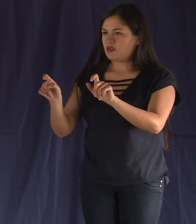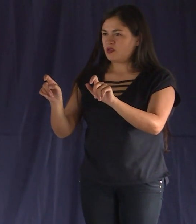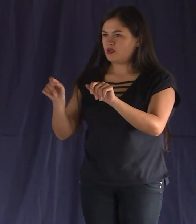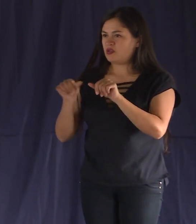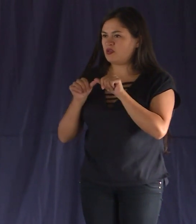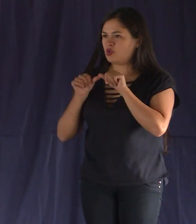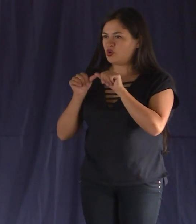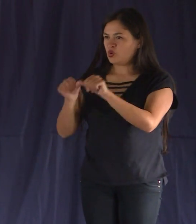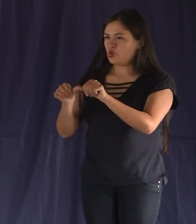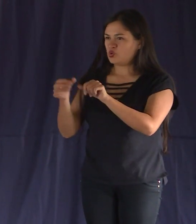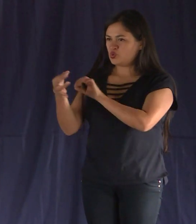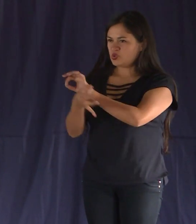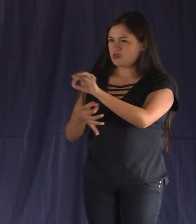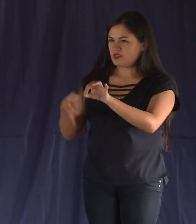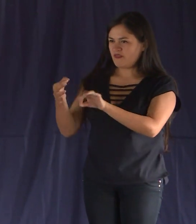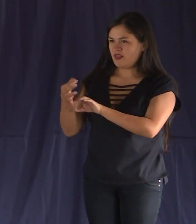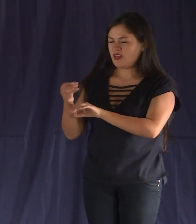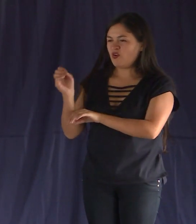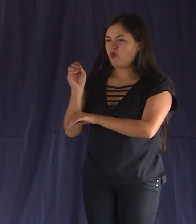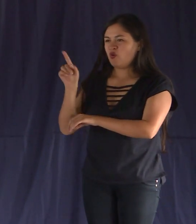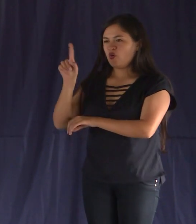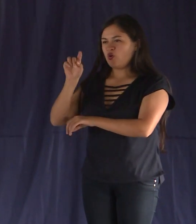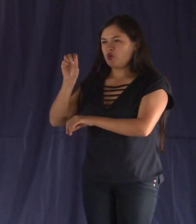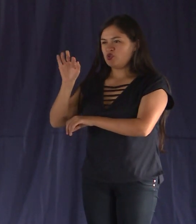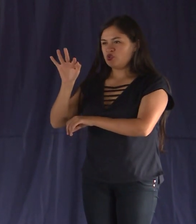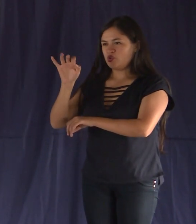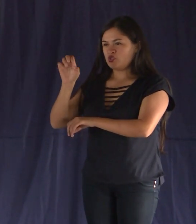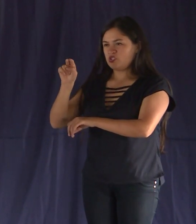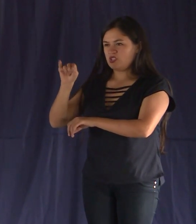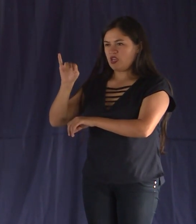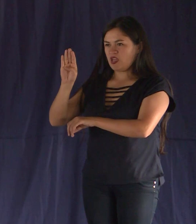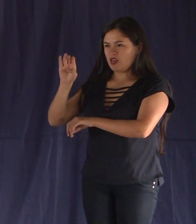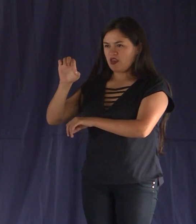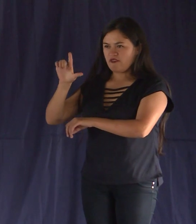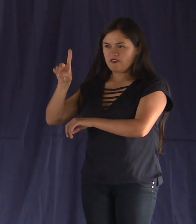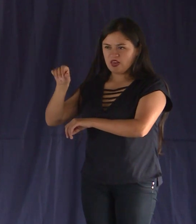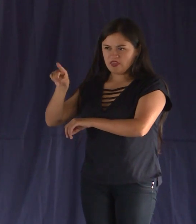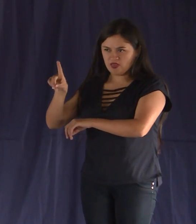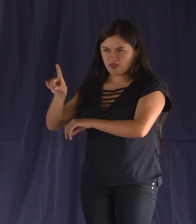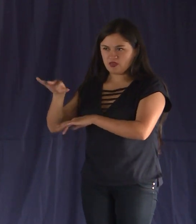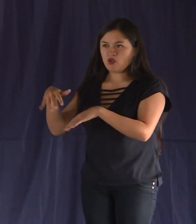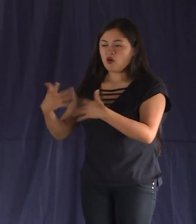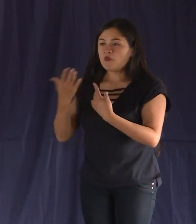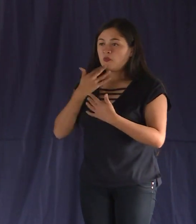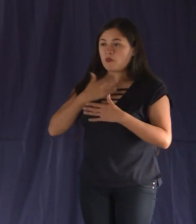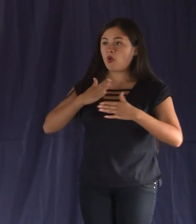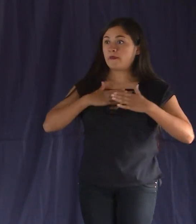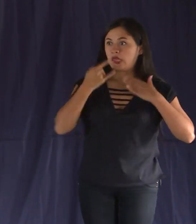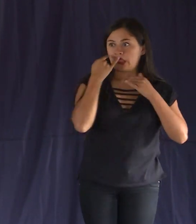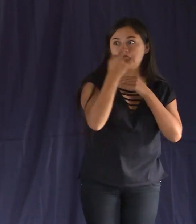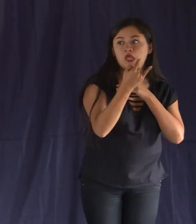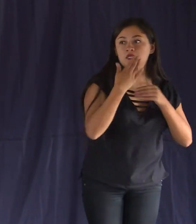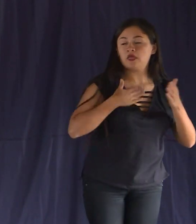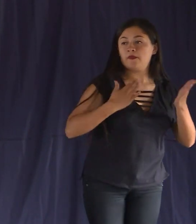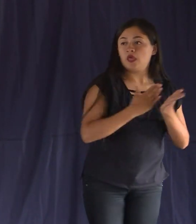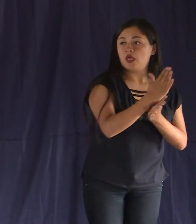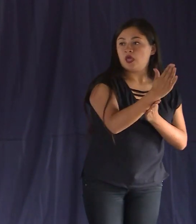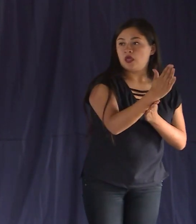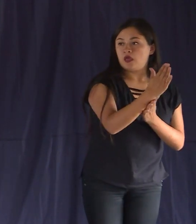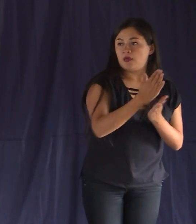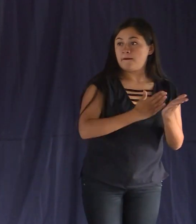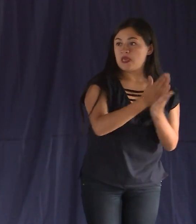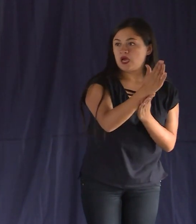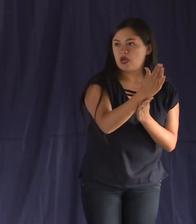sostenibilidad o la sustentabilidad? Y cómo eso nos interesa no solo a los de unos programas, sino a los de todos